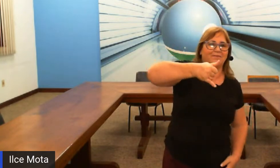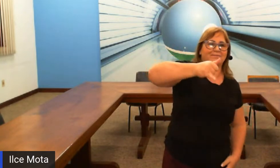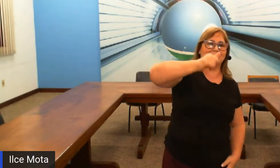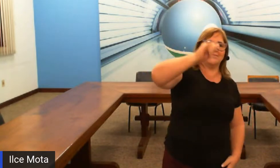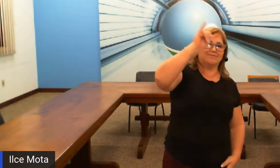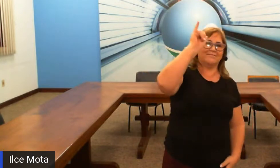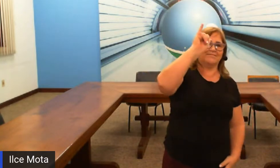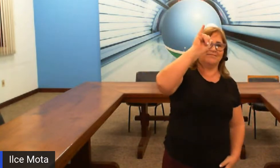ó